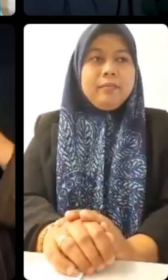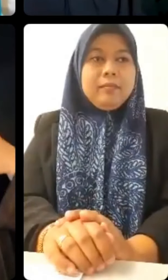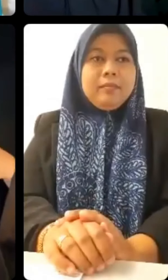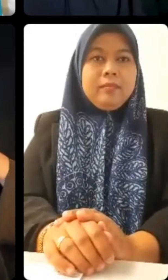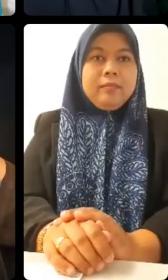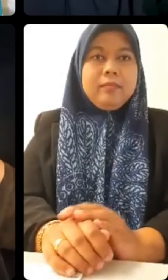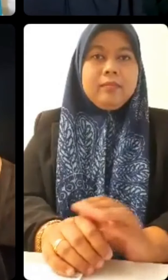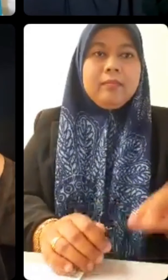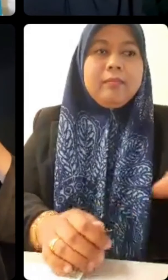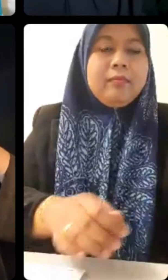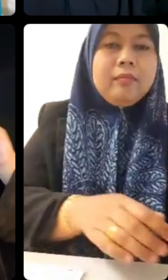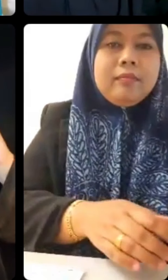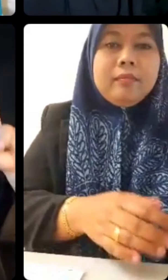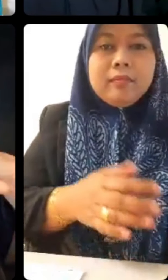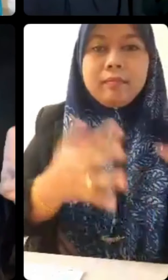pula.